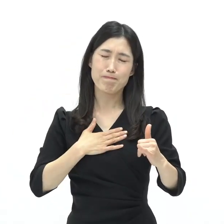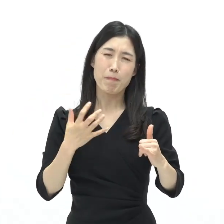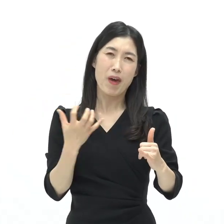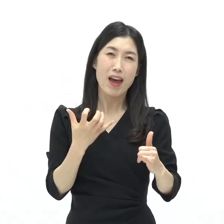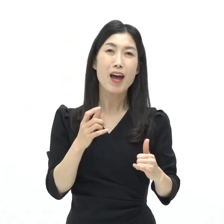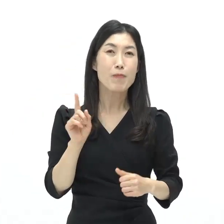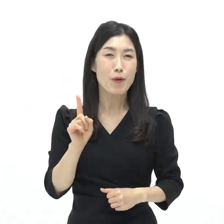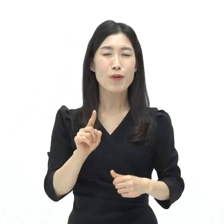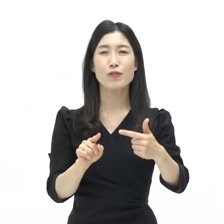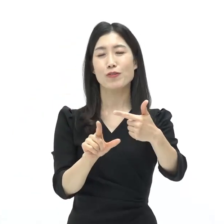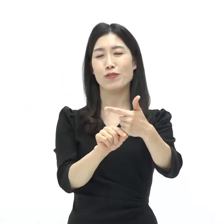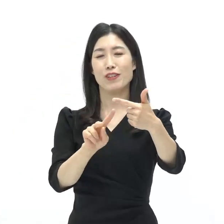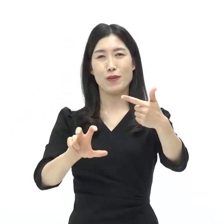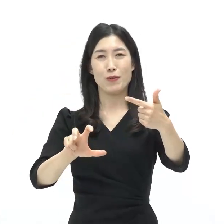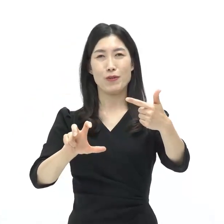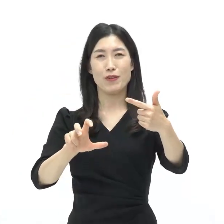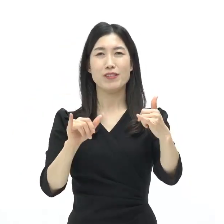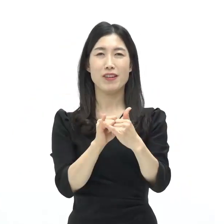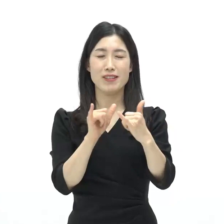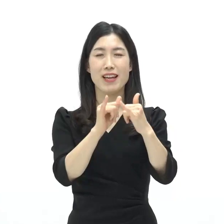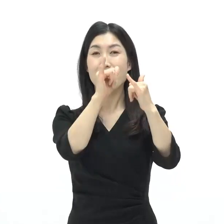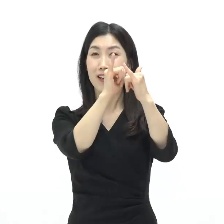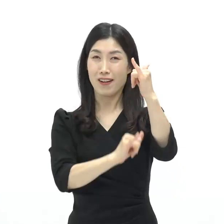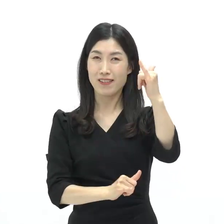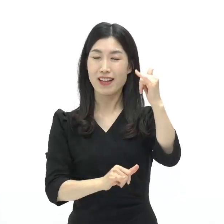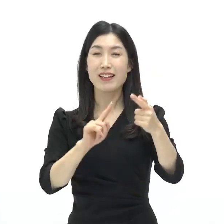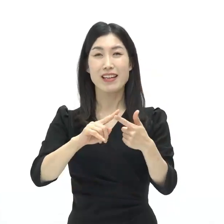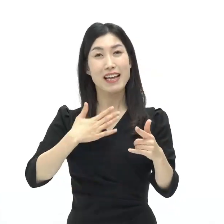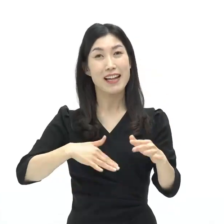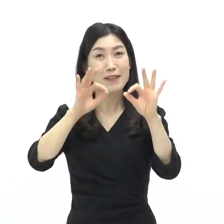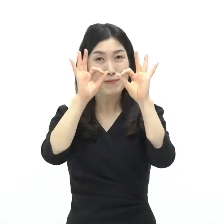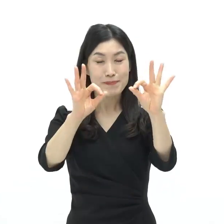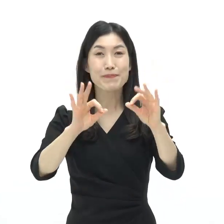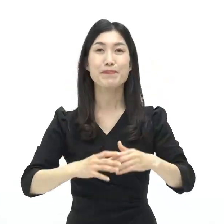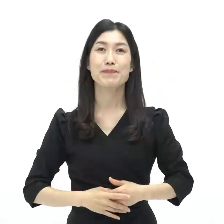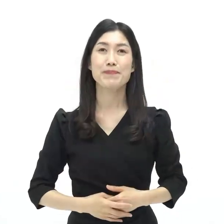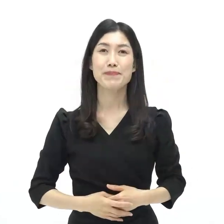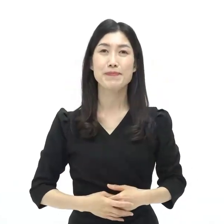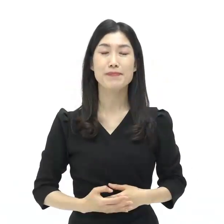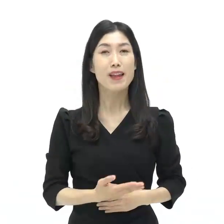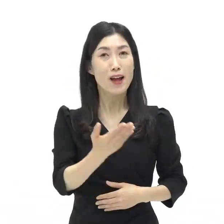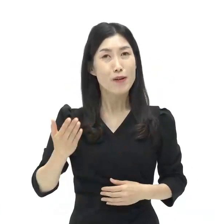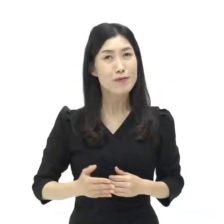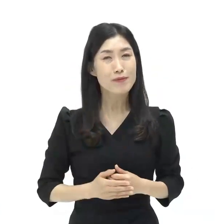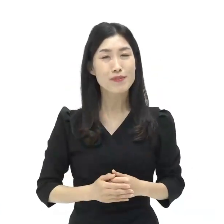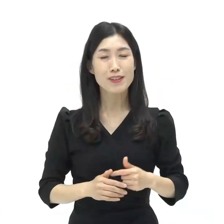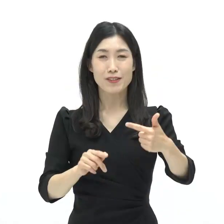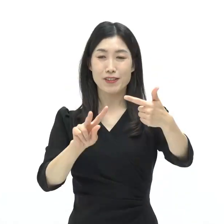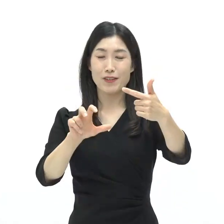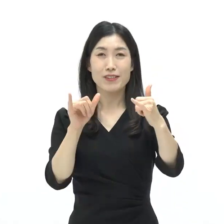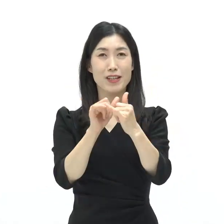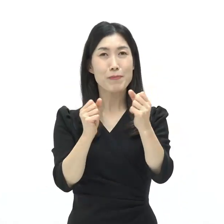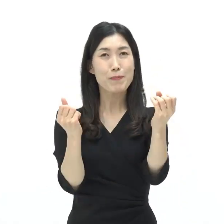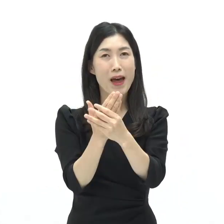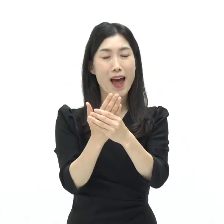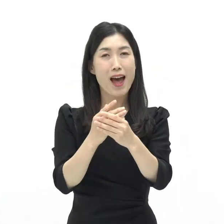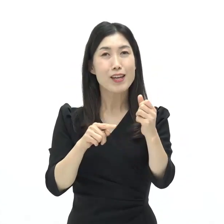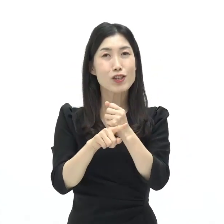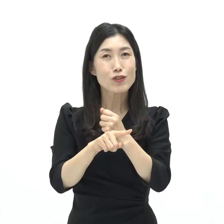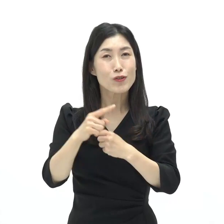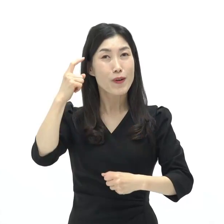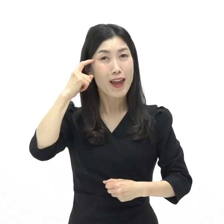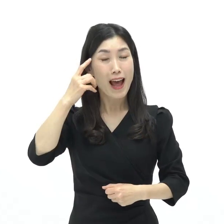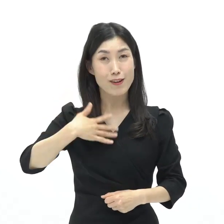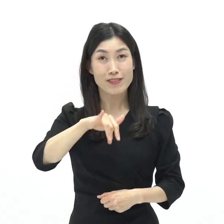아픈 전쟁, 바로 6.25 전쟁의 역사와 아픔을 알아가 보려고 합니다. 혹시 6.25 전쟁이 왜 생겼는지